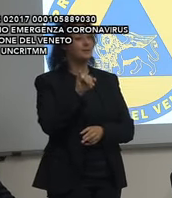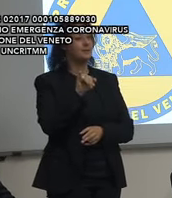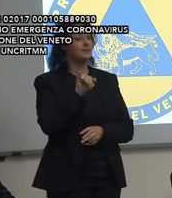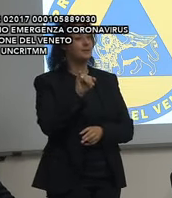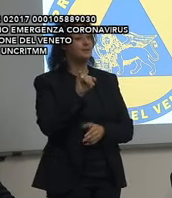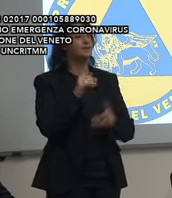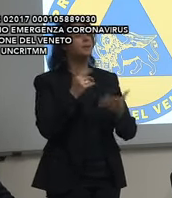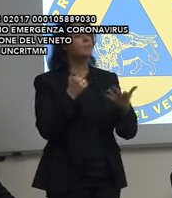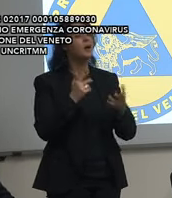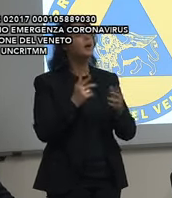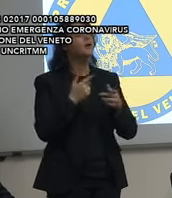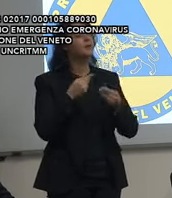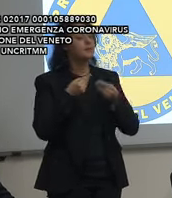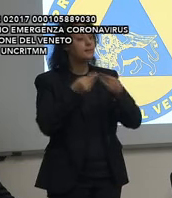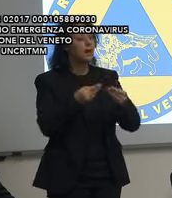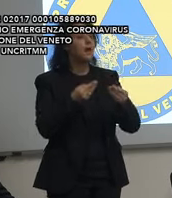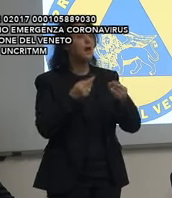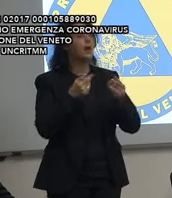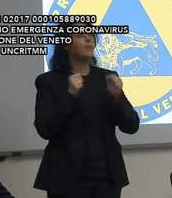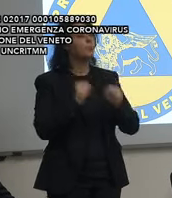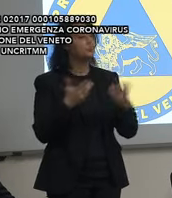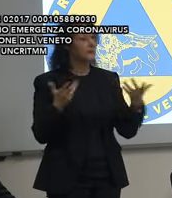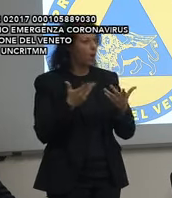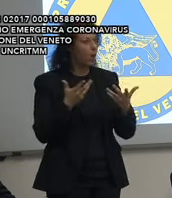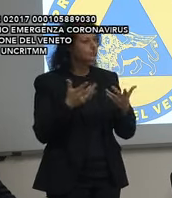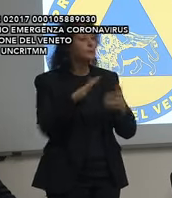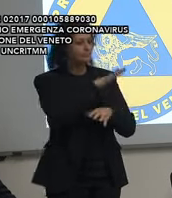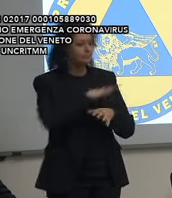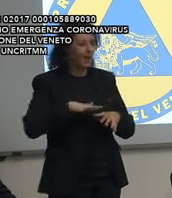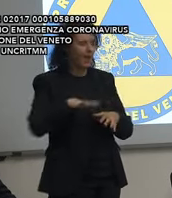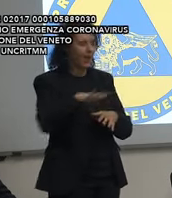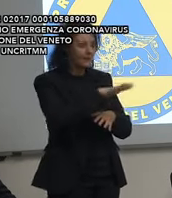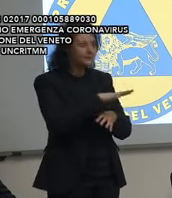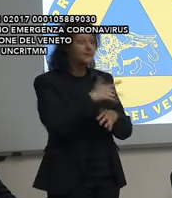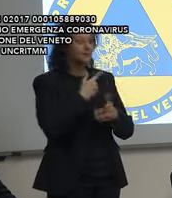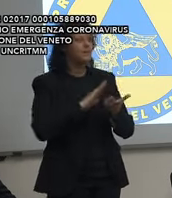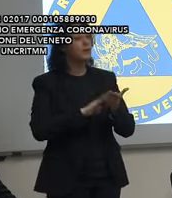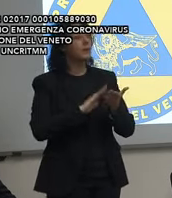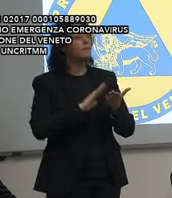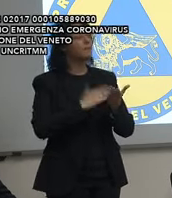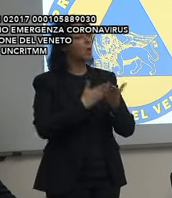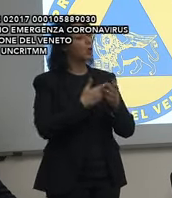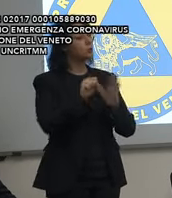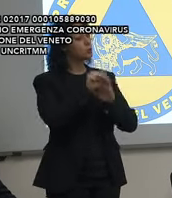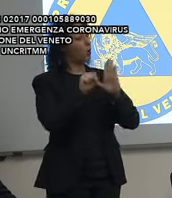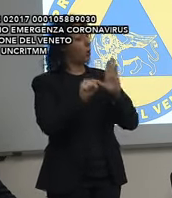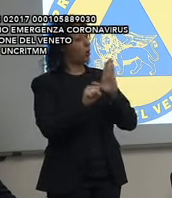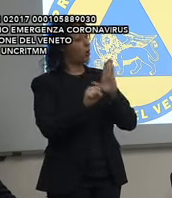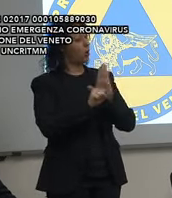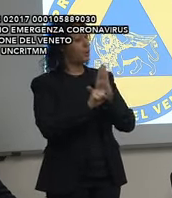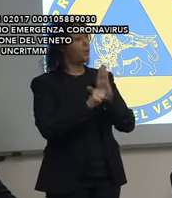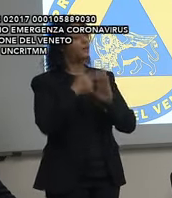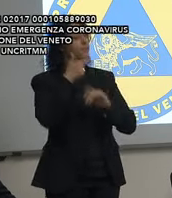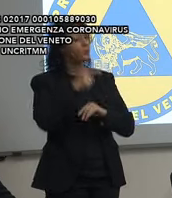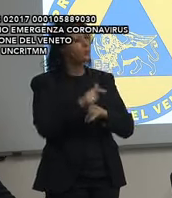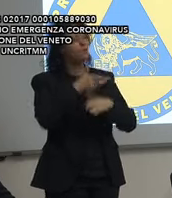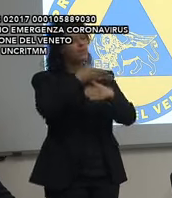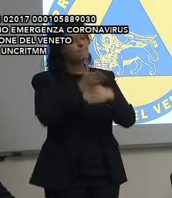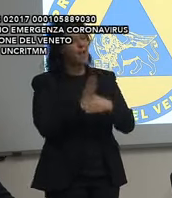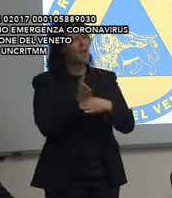spazi, restituisce verde, restituisce il prestigio storico della parte di ospedale, c'è una parte dell'ospedale che è